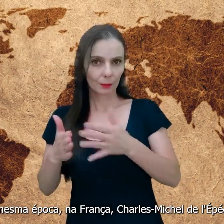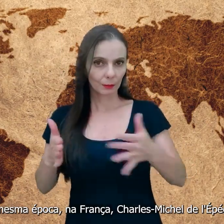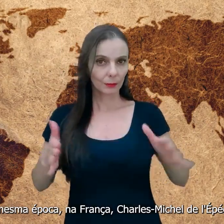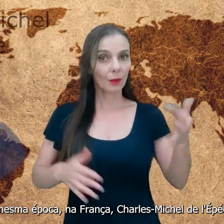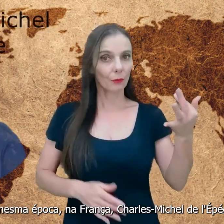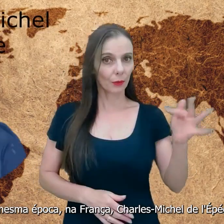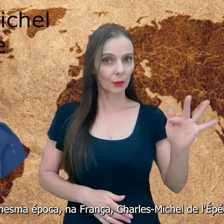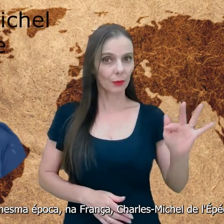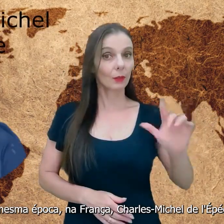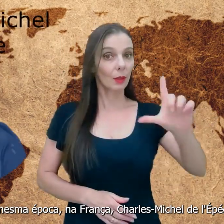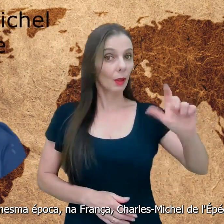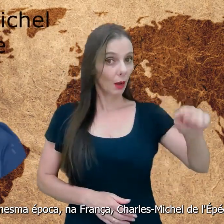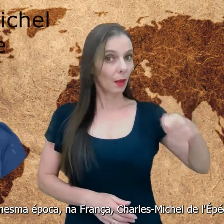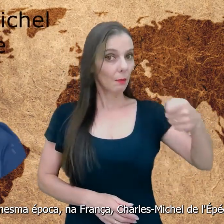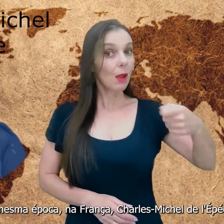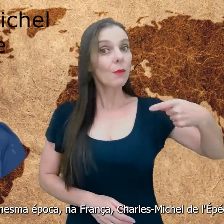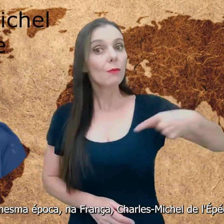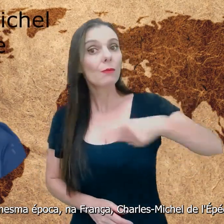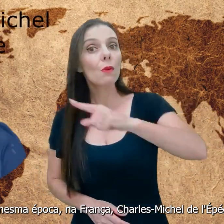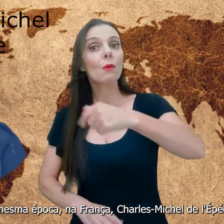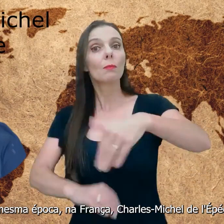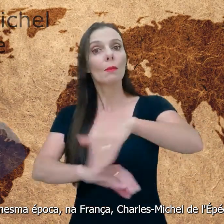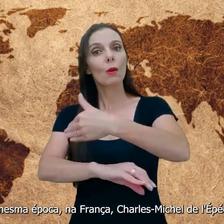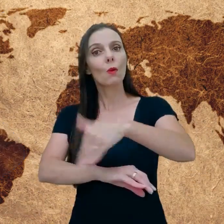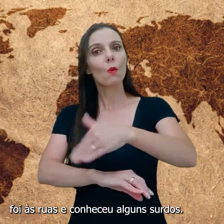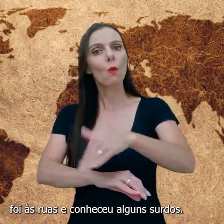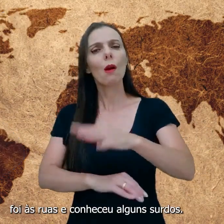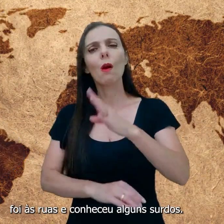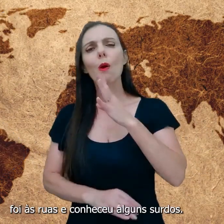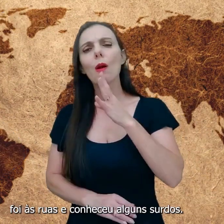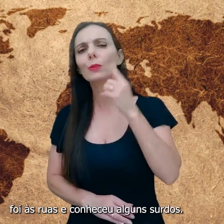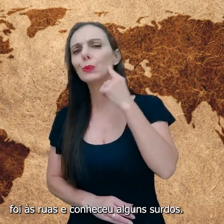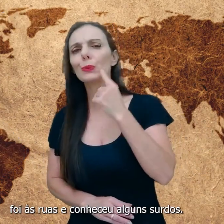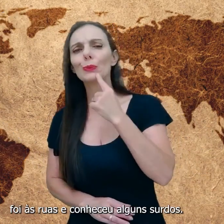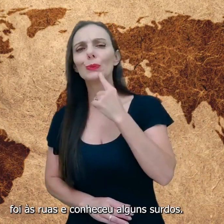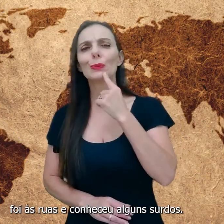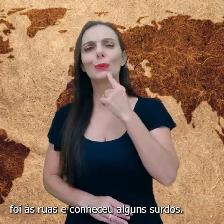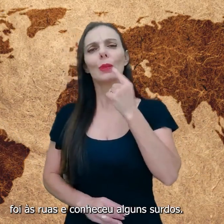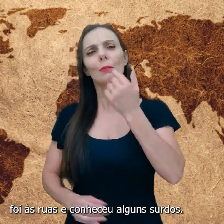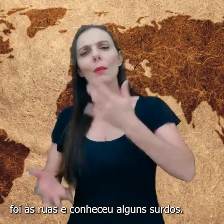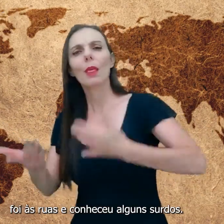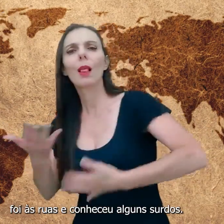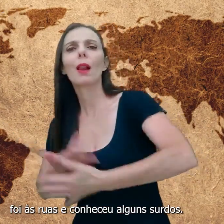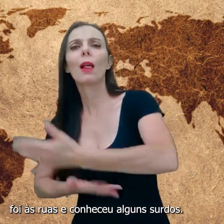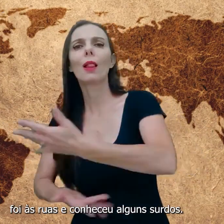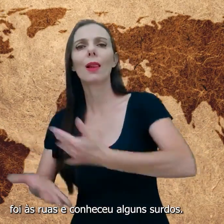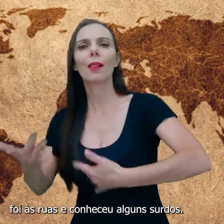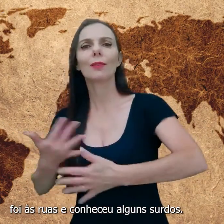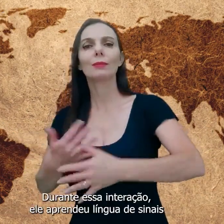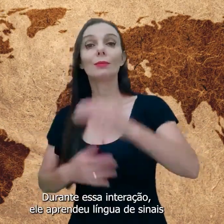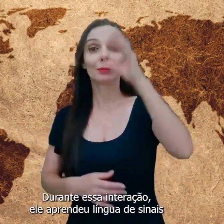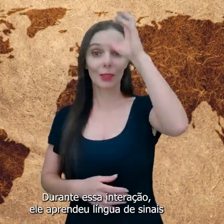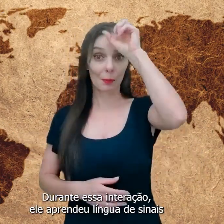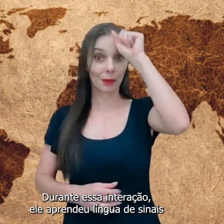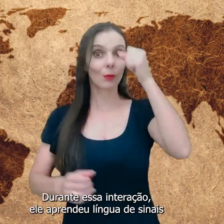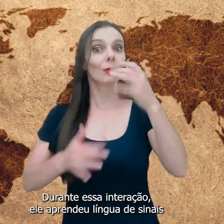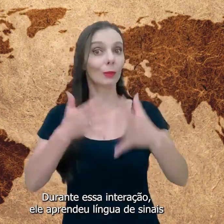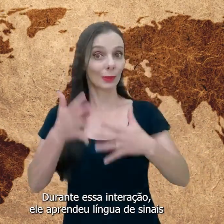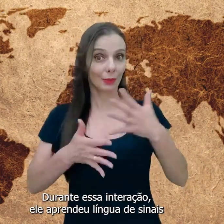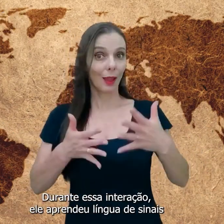França, Charles Michel Lepé foi às ruas e conheceu alguns surdos. Durante essa interação, ele aprendeu língua